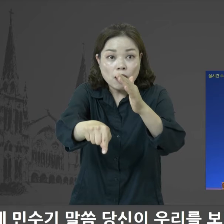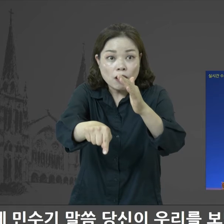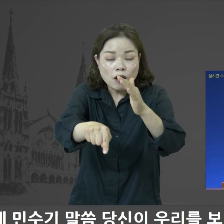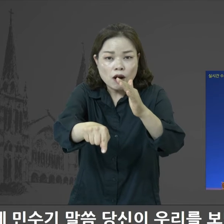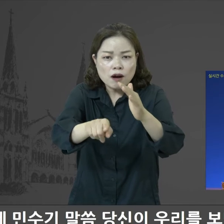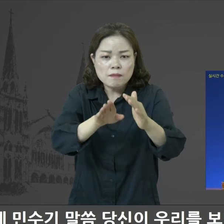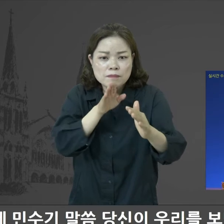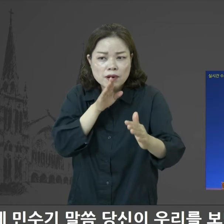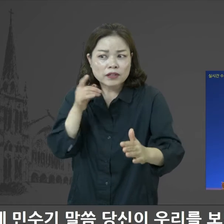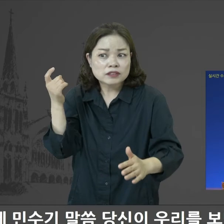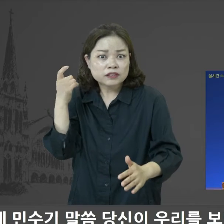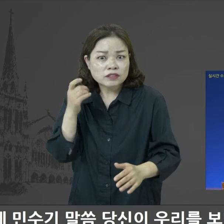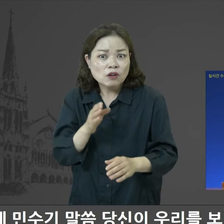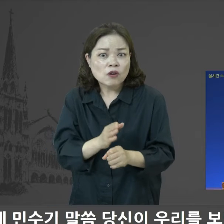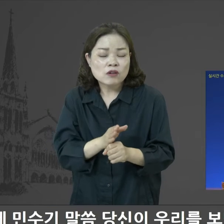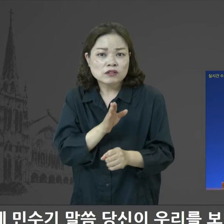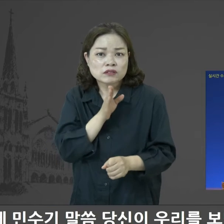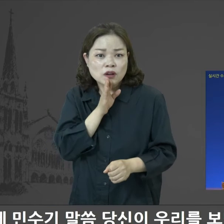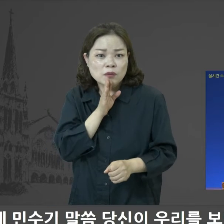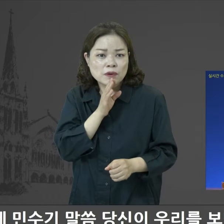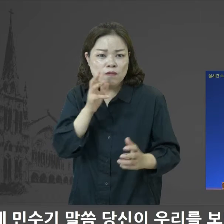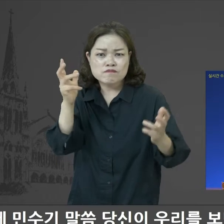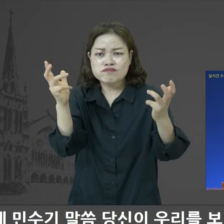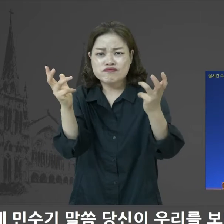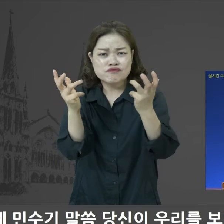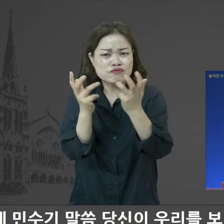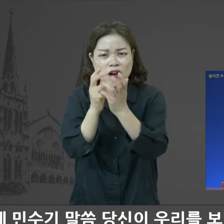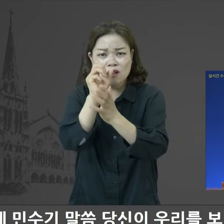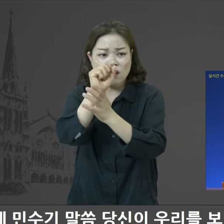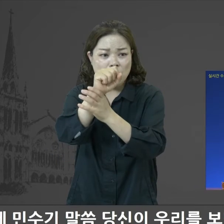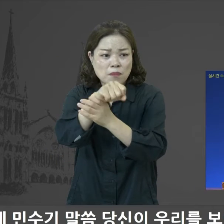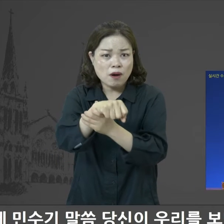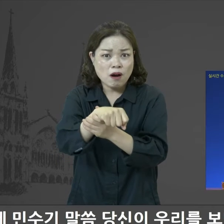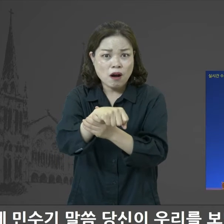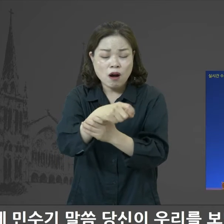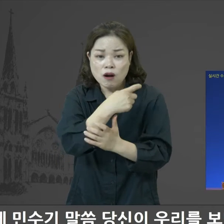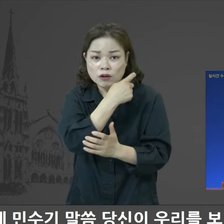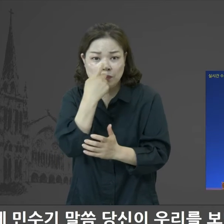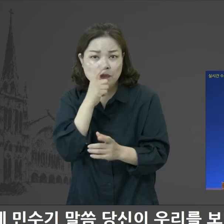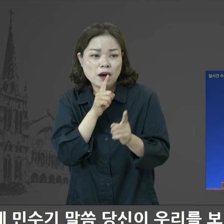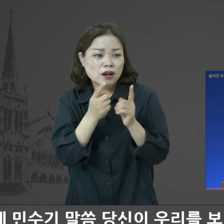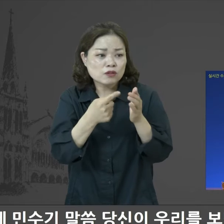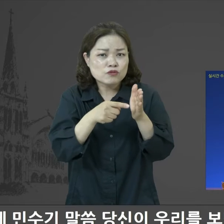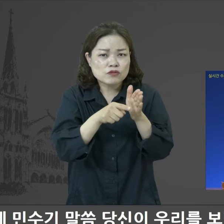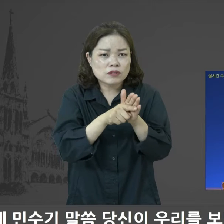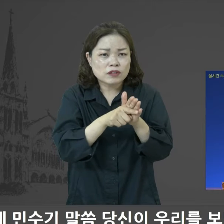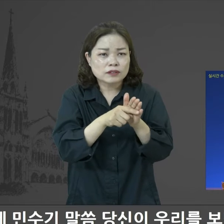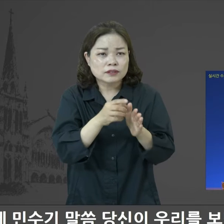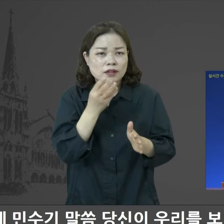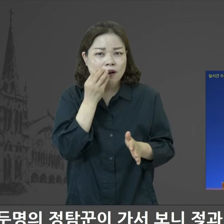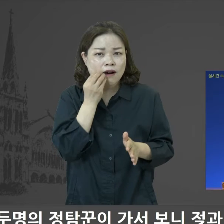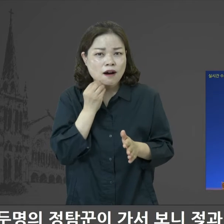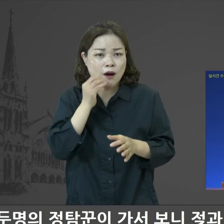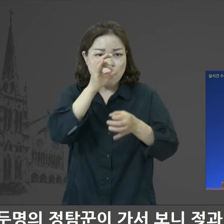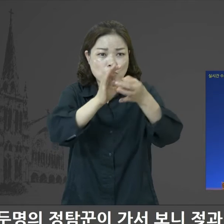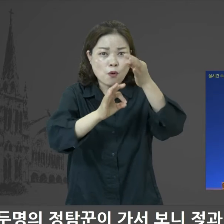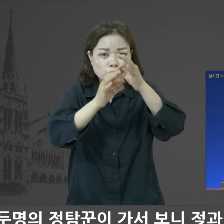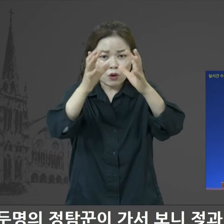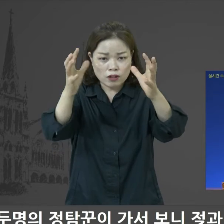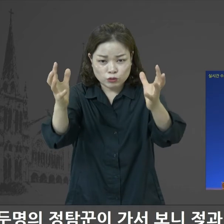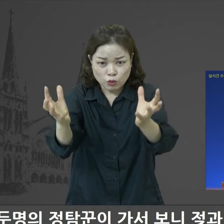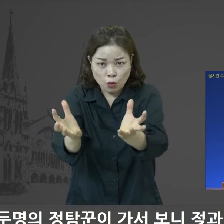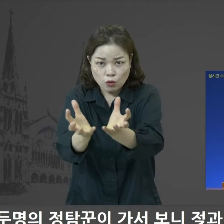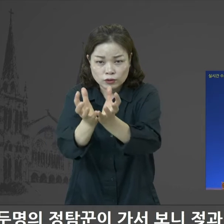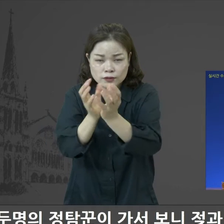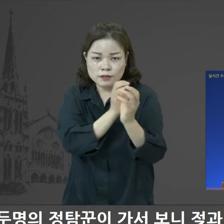과연 말로만 듣던 젖과 꿀이 흐르는 땅이었습니다. 그것을 증명하기 위해서 두 사람은 매우 탐스러운 포도 한 송이를